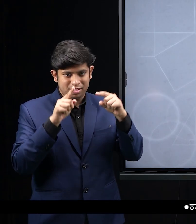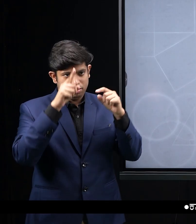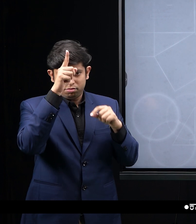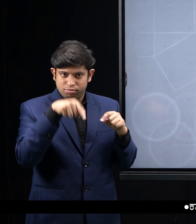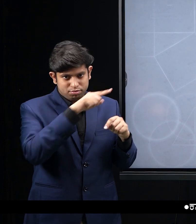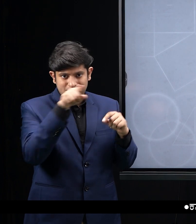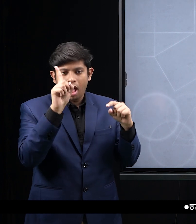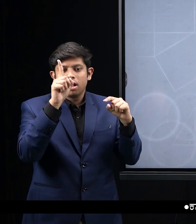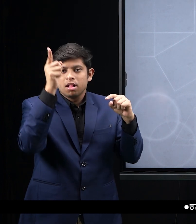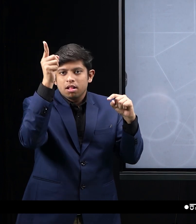ಕಾಕತಾಳೀಯ ಸಾಲುಗಳು,